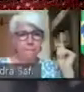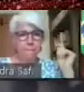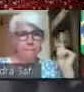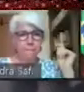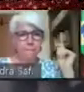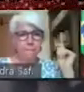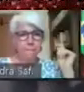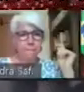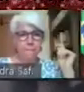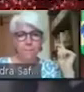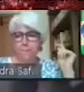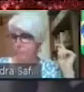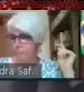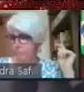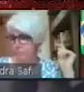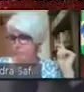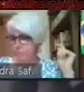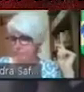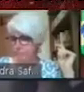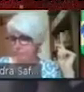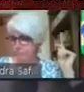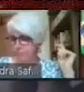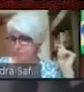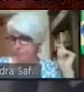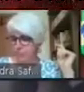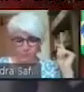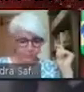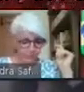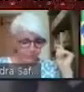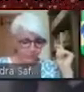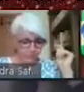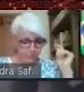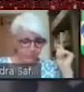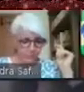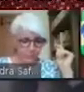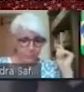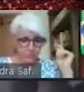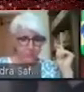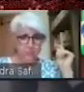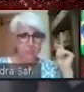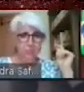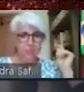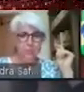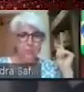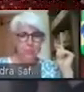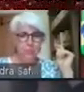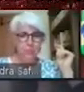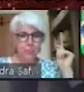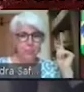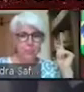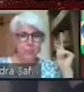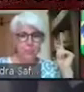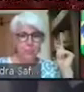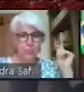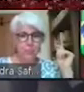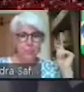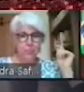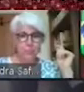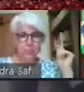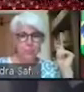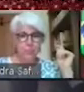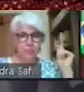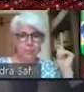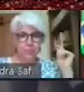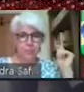ver con el desarrollo de nuestros países. Yo siempre digo que nos ha tocado vivir momentos especiales, la